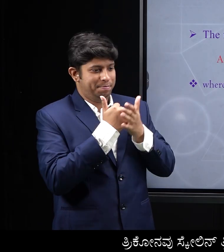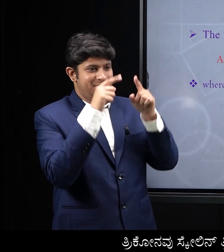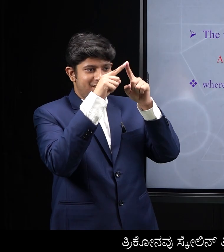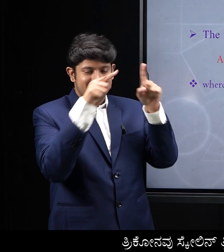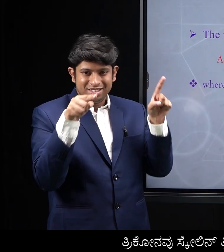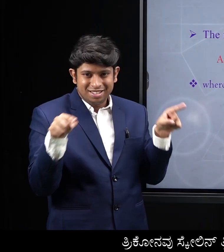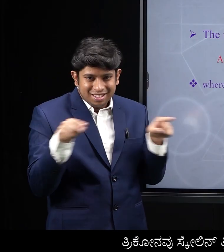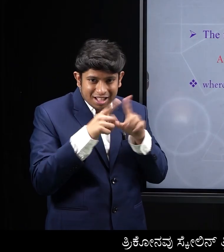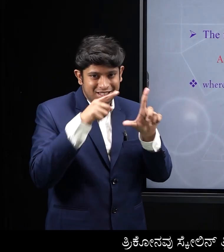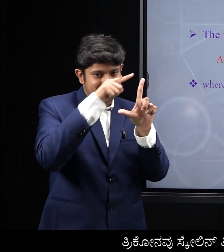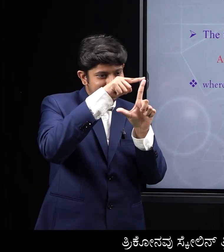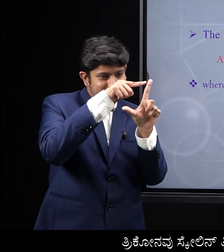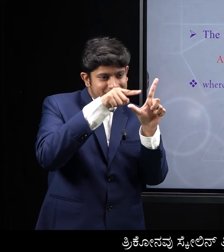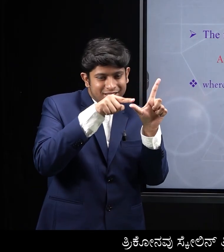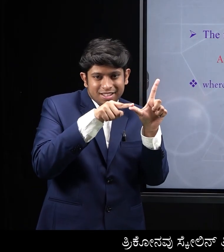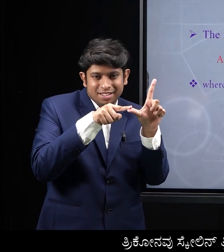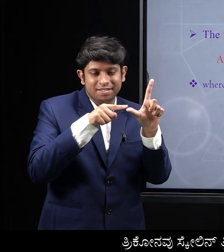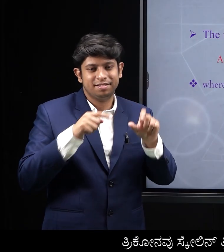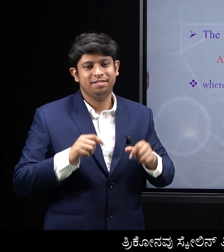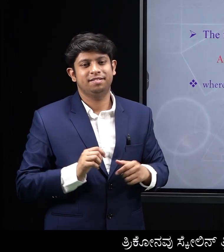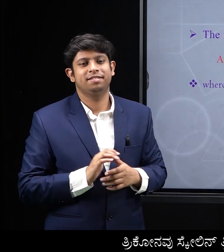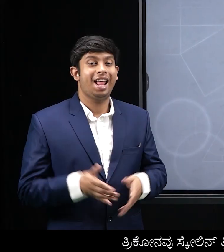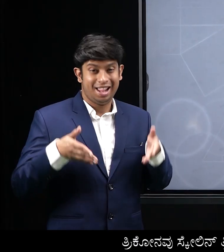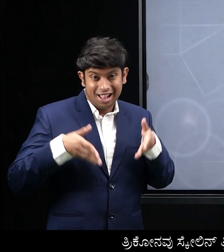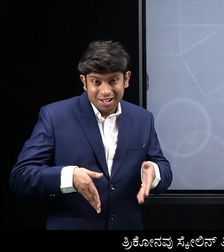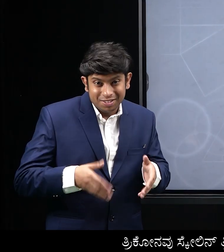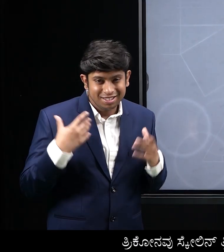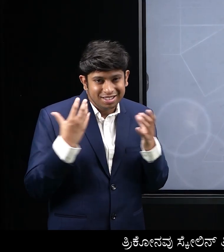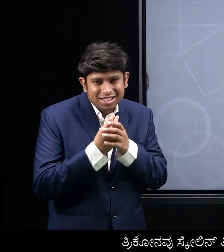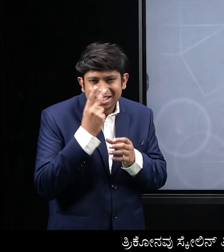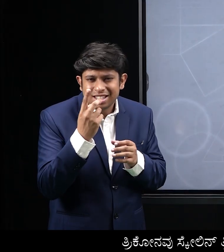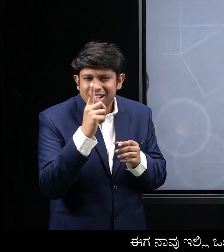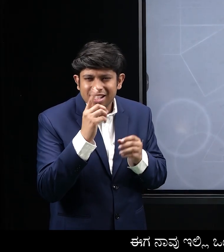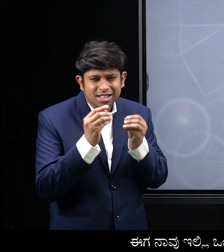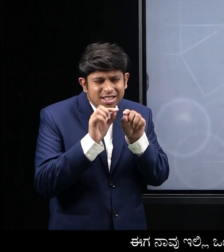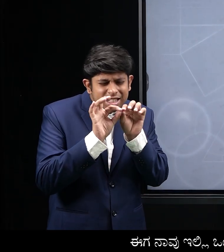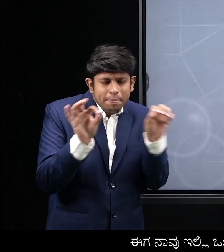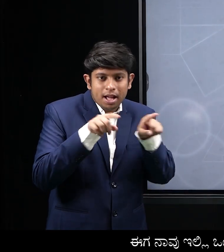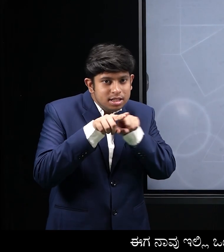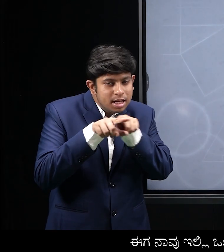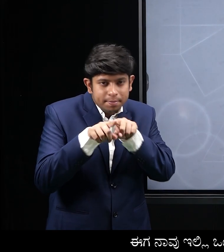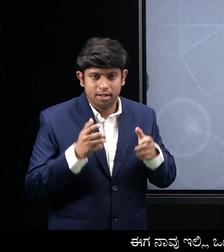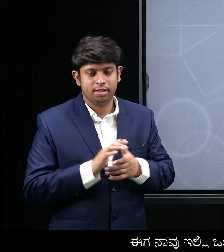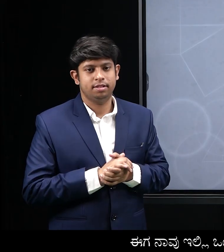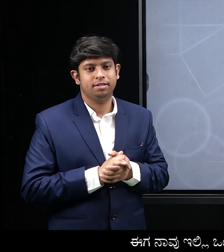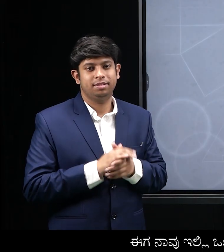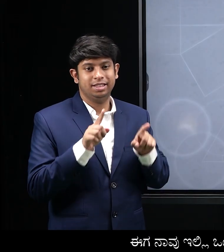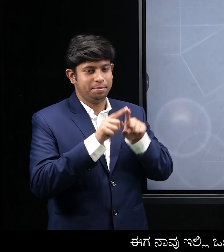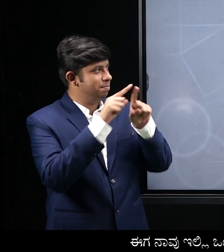ತ್ರಿಕೋನವು ಸ್ಕೇಲಿನ್ ತ್ರಿಕೋನವಾಗಿಯೇ ಎಂದು ನೀವು ಹೇಳಬಹುದು. ಈಗ ನಾವು ಇಲ್ಲಿ ಒಂದು ಸರಳ